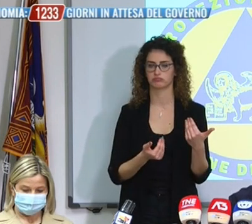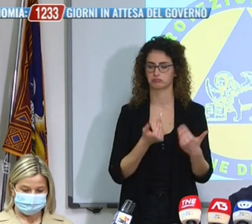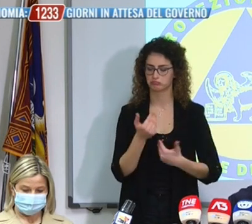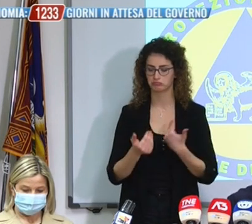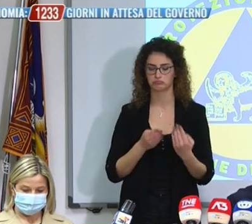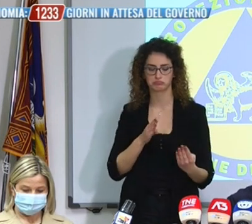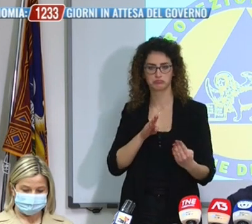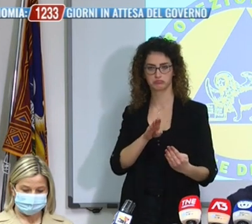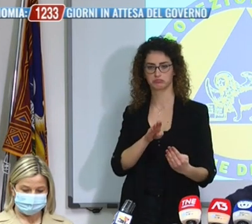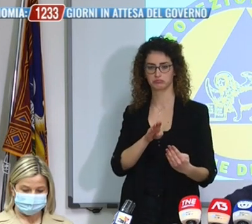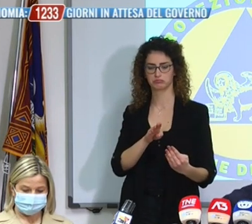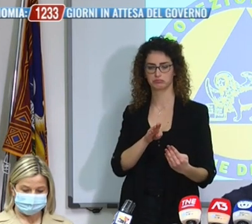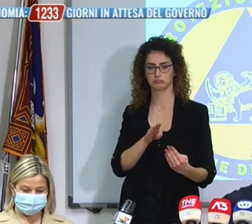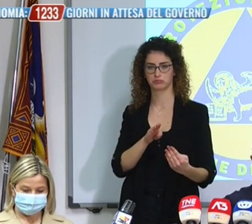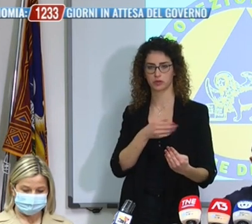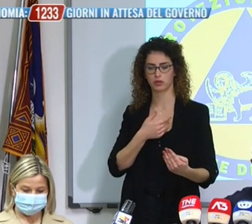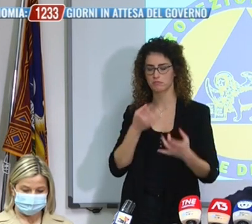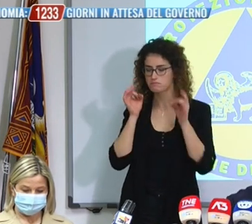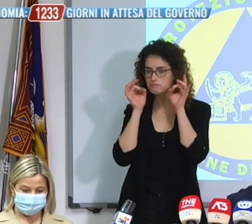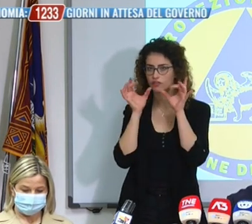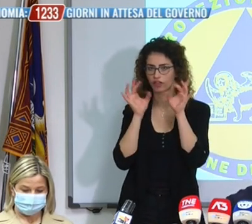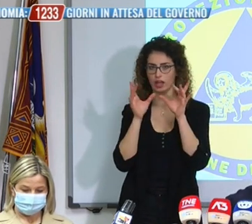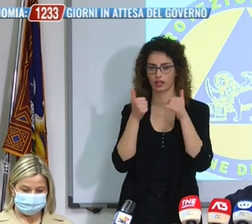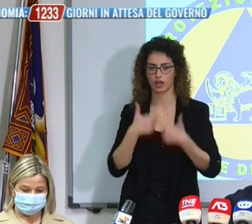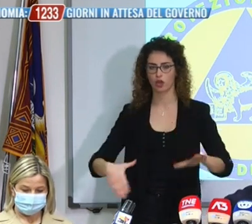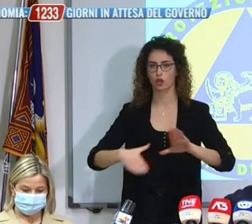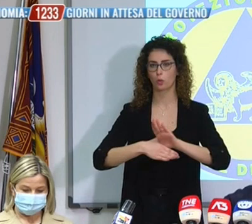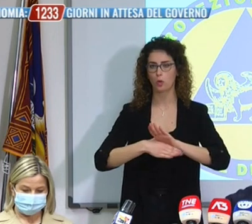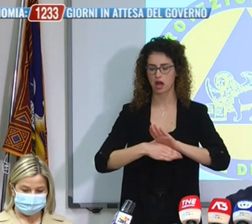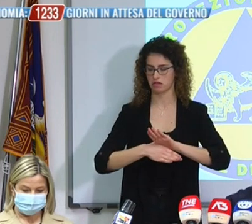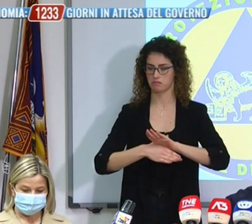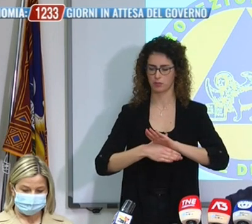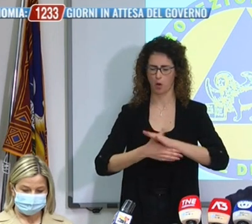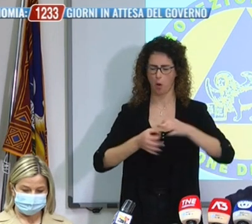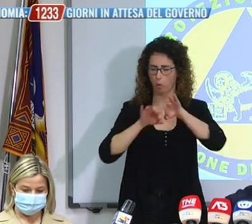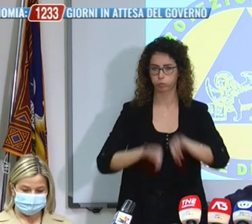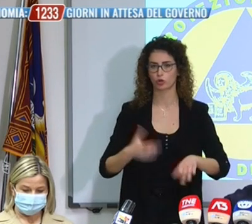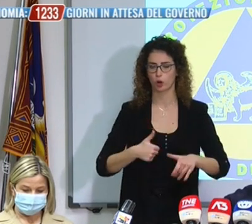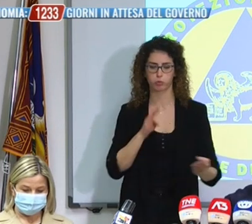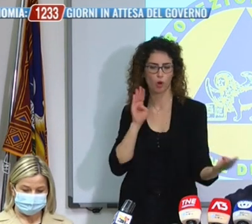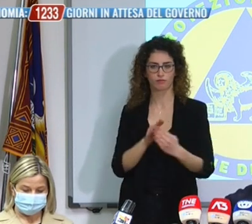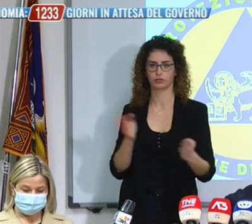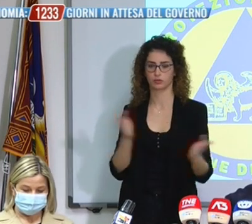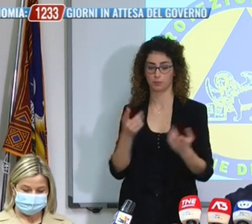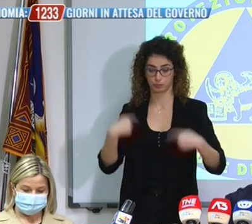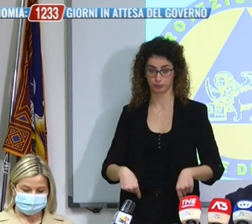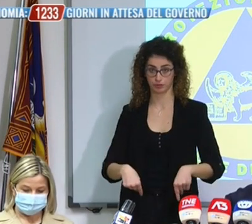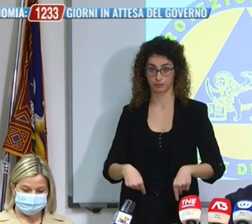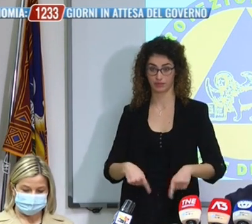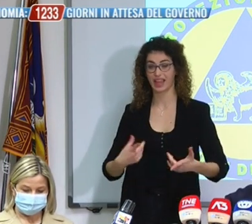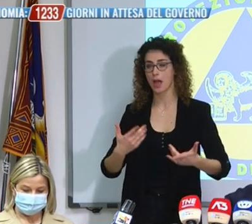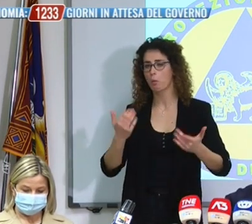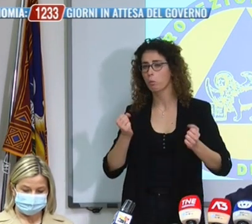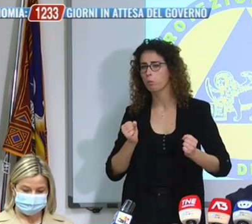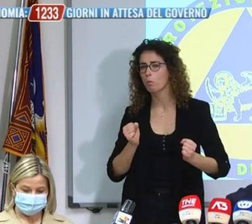si va avanti con lucidità, la squadra è assolutamente iper attrezzata per affrontare anche questa